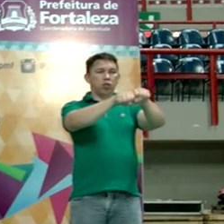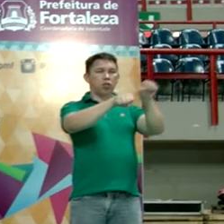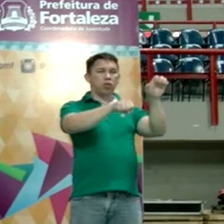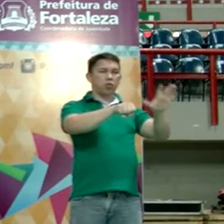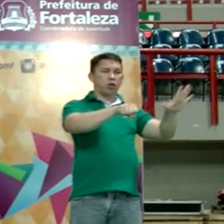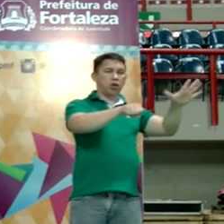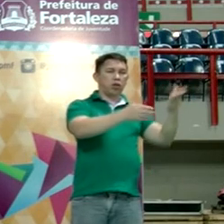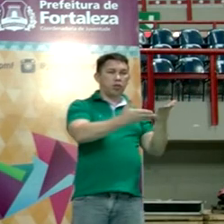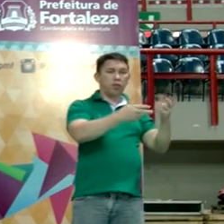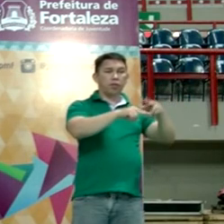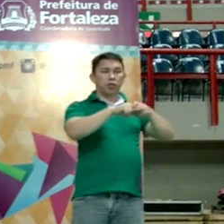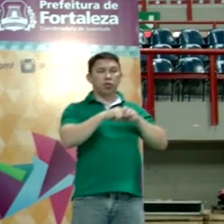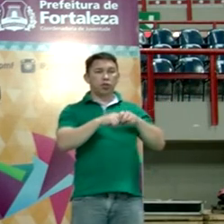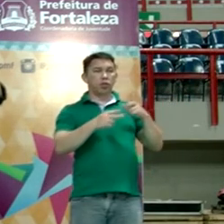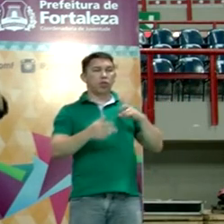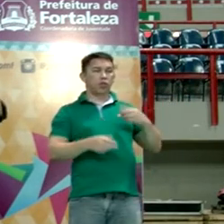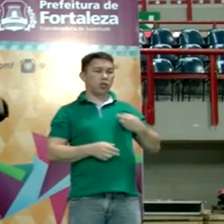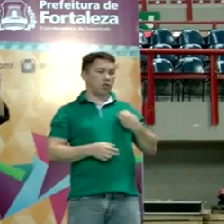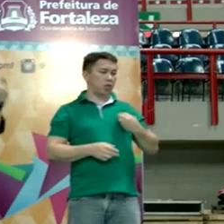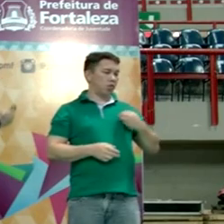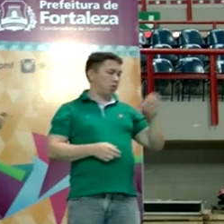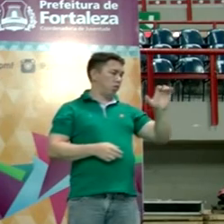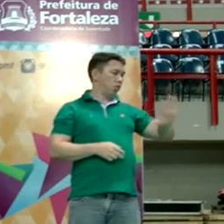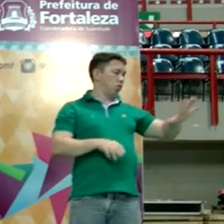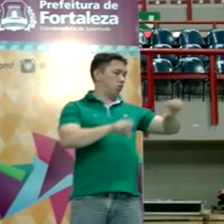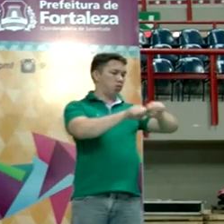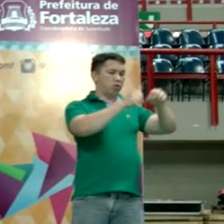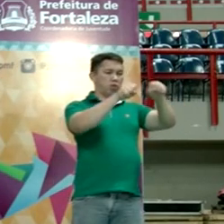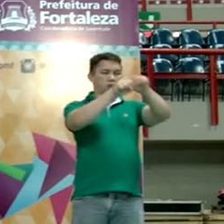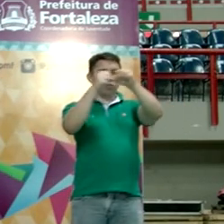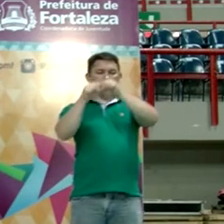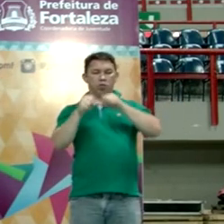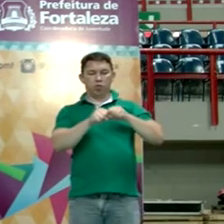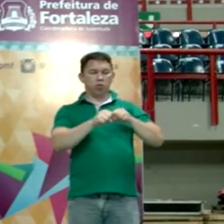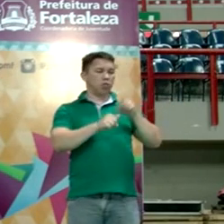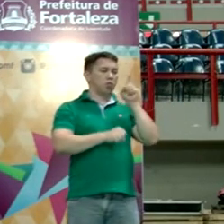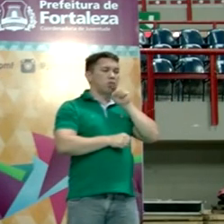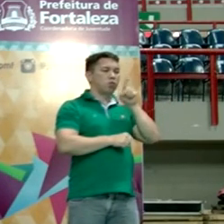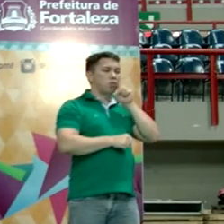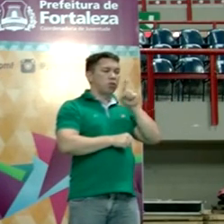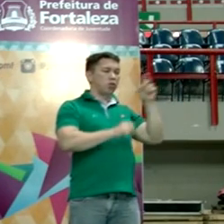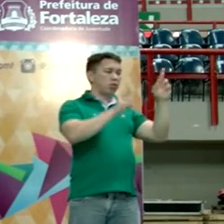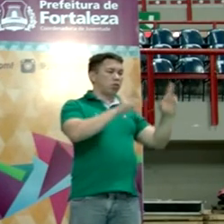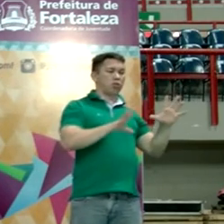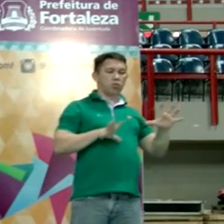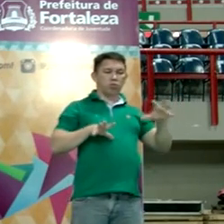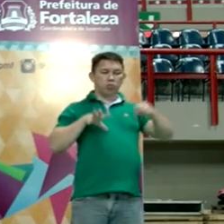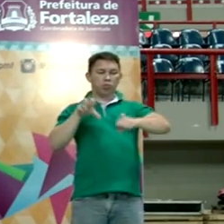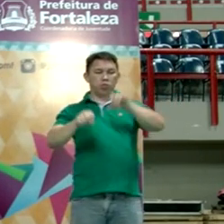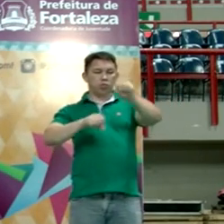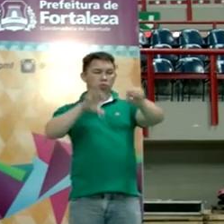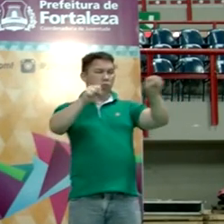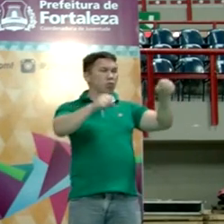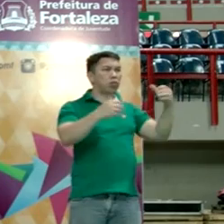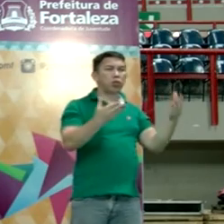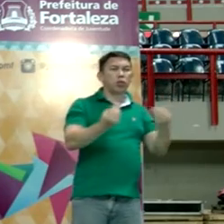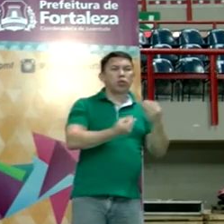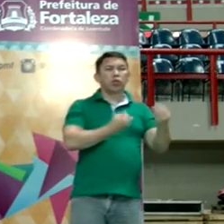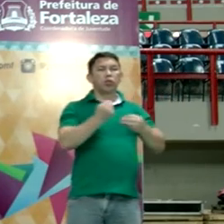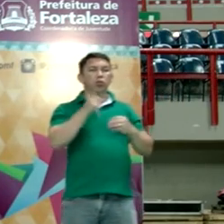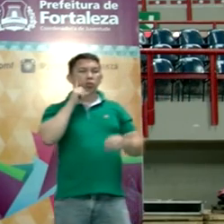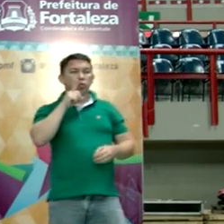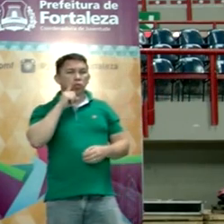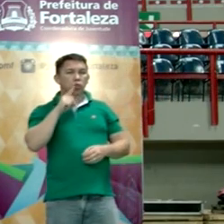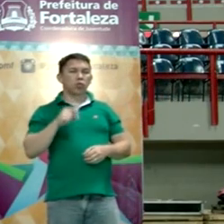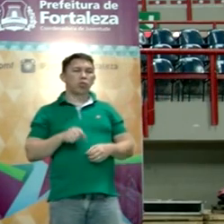povos europeus. Então, como a Europa destruída, o mundo estava à mercê de Estados Unidos e União Soviética. Ciriano, e aí os